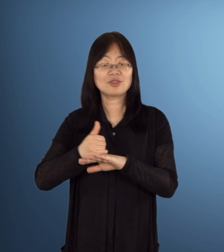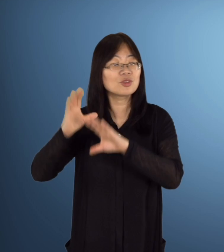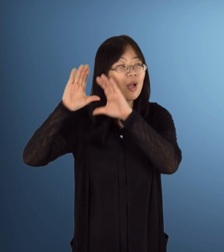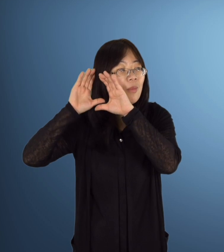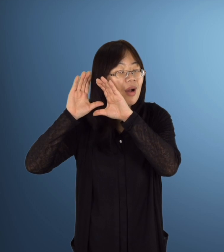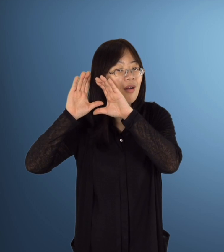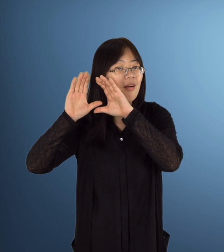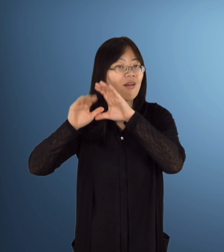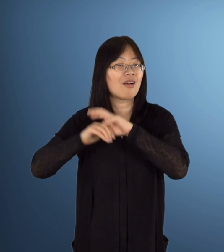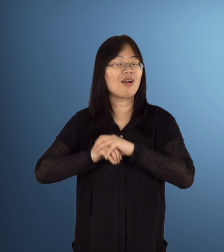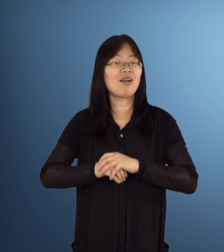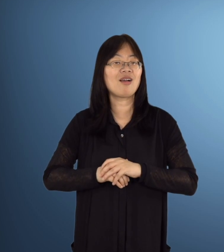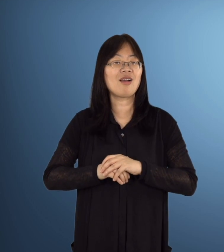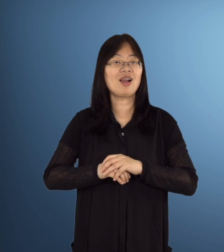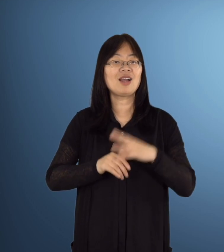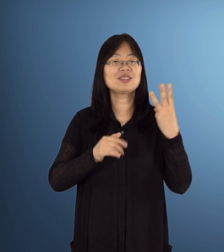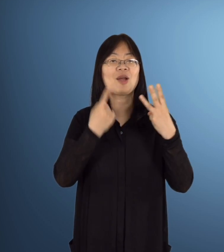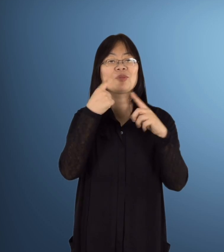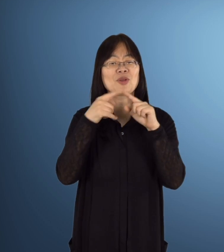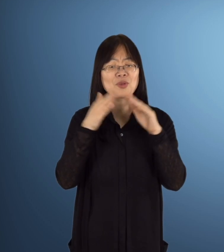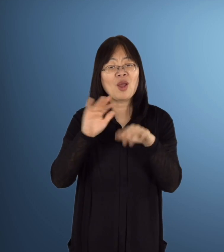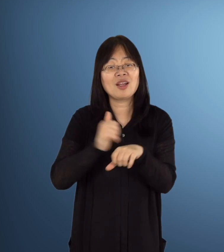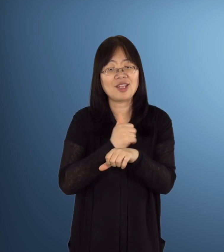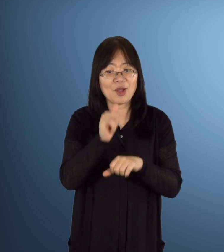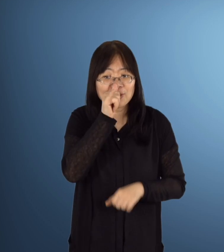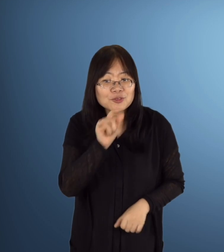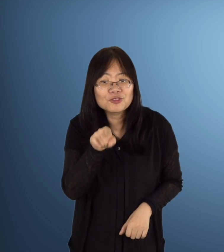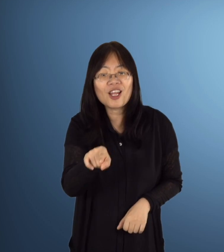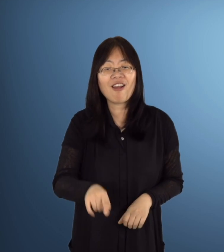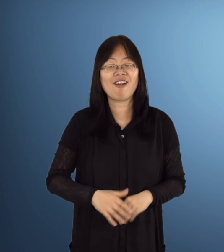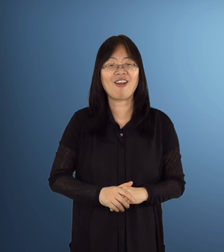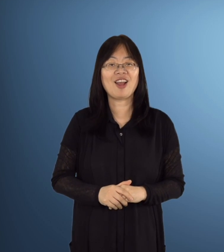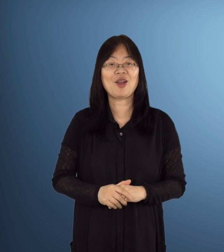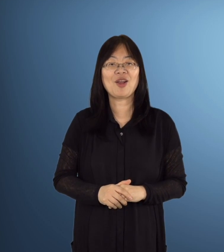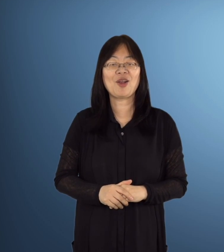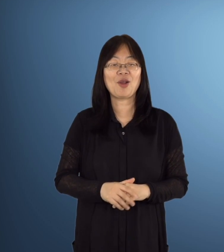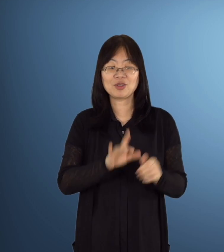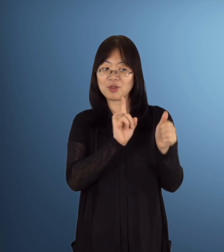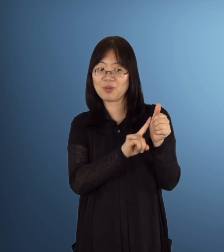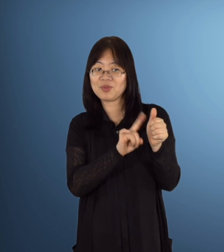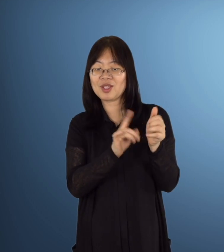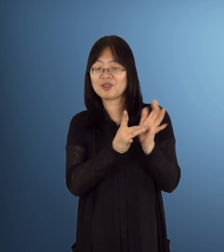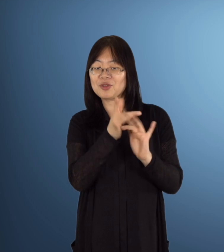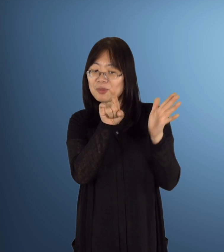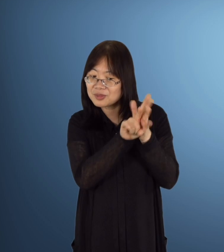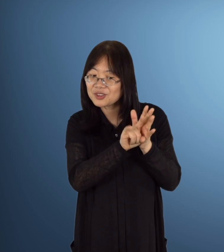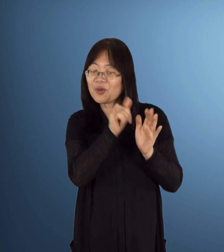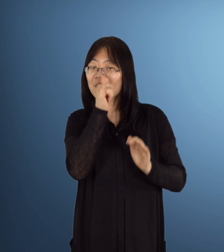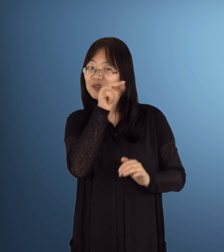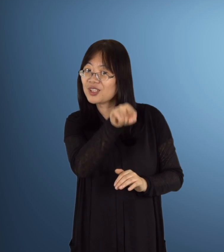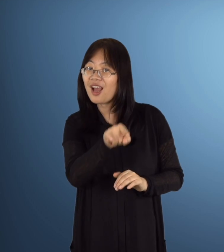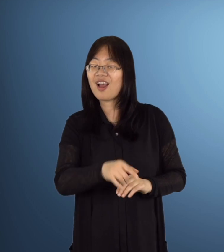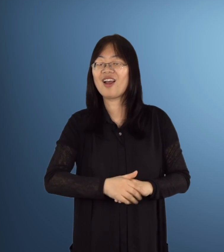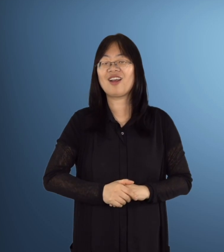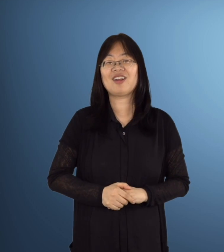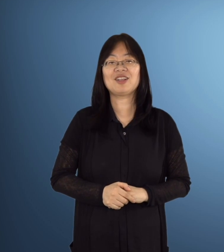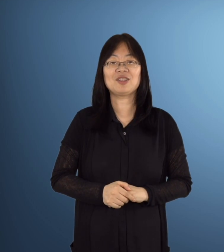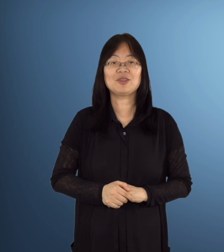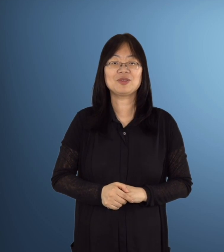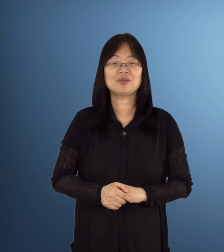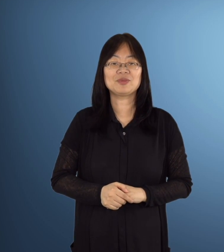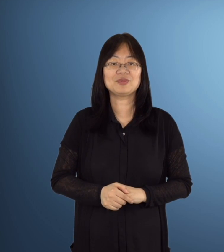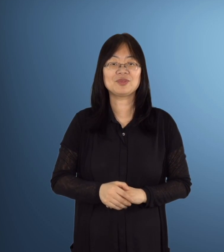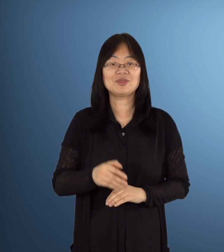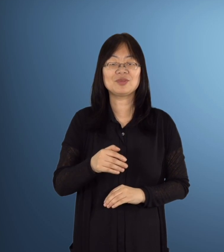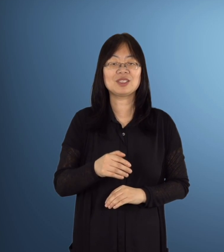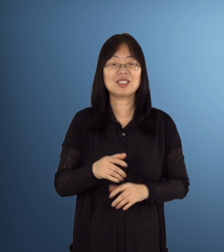들어보니까 삼일교회를 나가는구나. 저분이 예수님을 믿는구나.